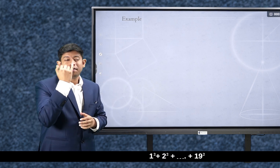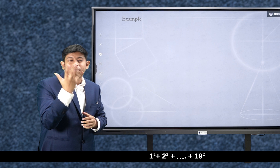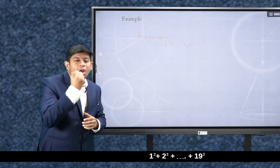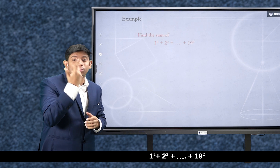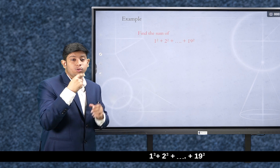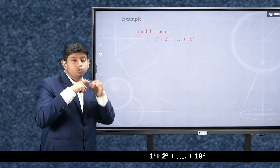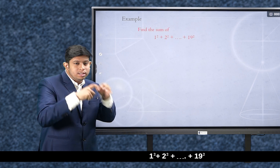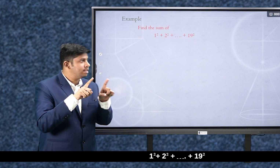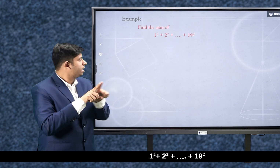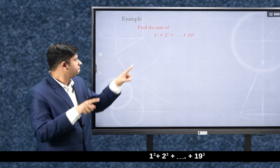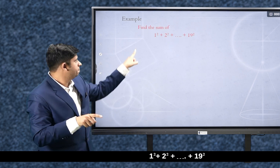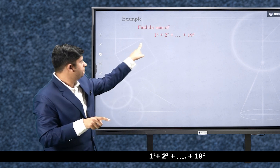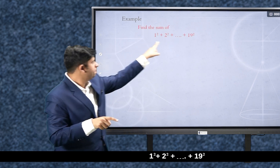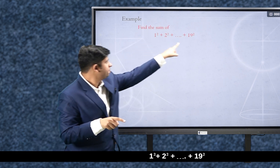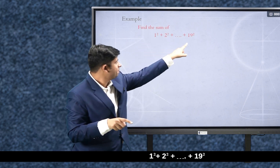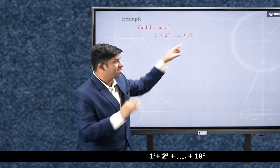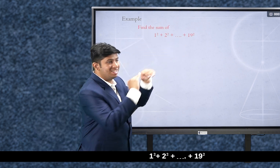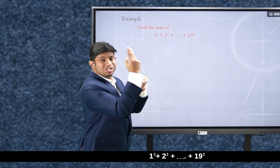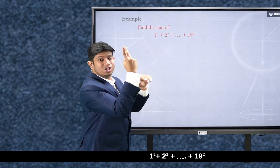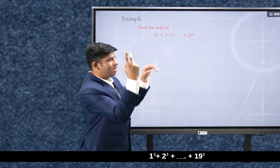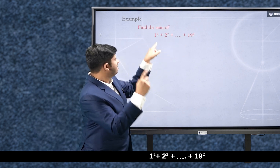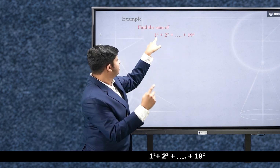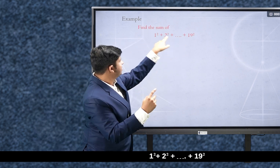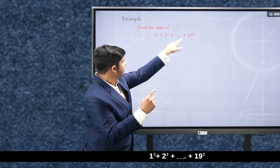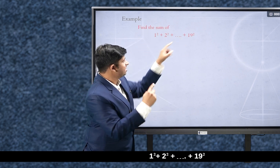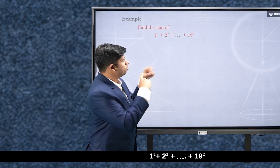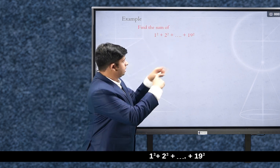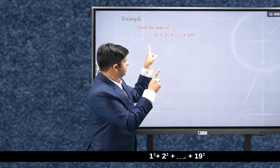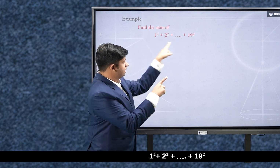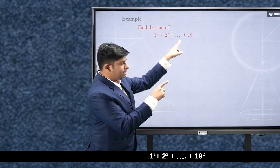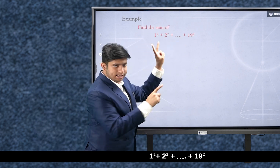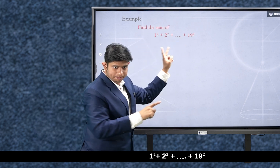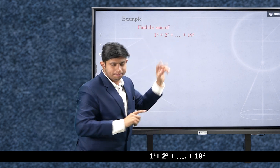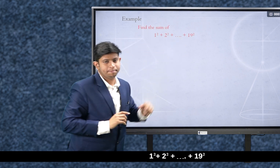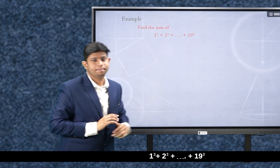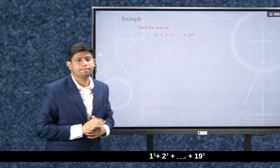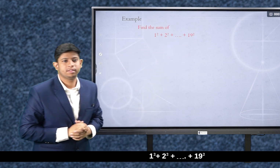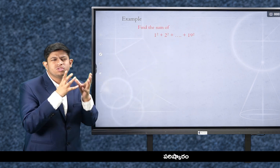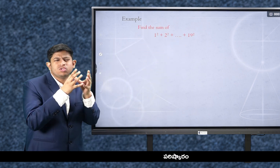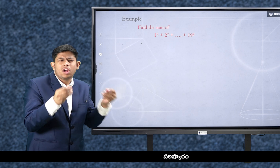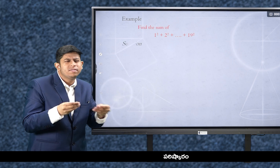1 1 స్క్వేర్ ప్లస్ 2 స్క్వేర్ ప్లస్ అండ్ సో ఆన్ ప్లస్ 19 స్క్వేర్. పరిష్కారం